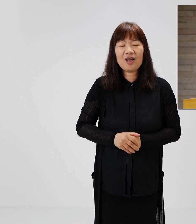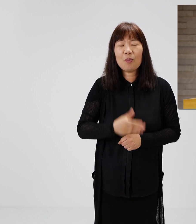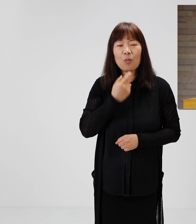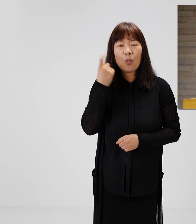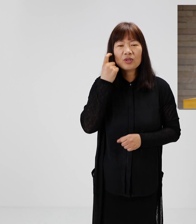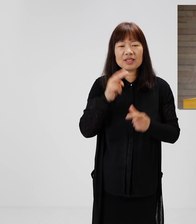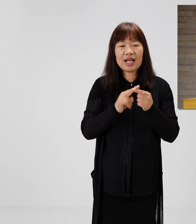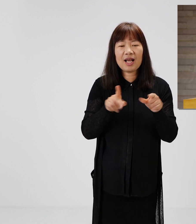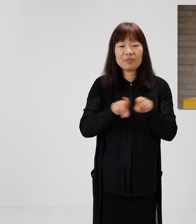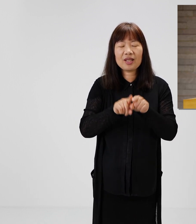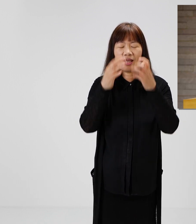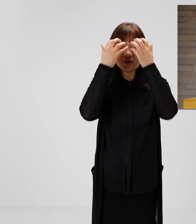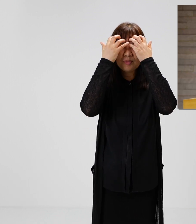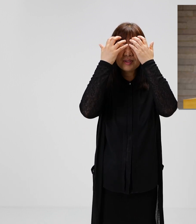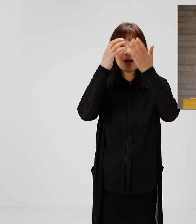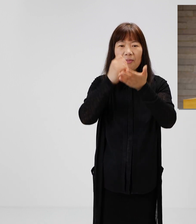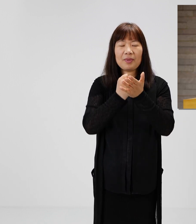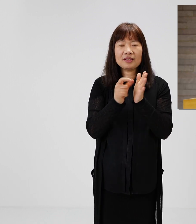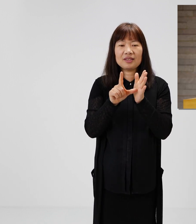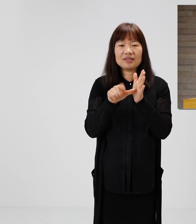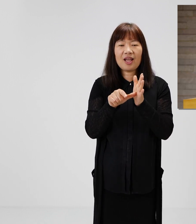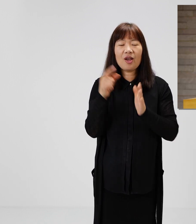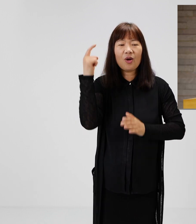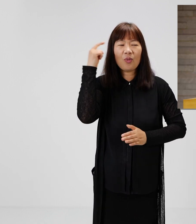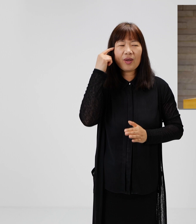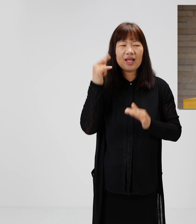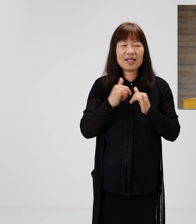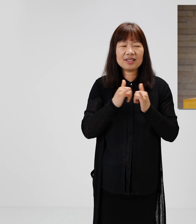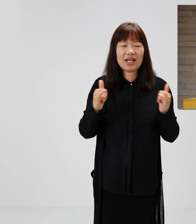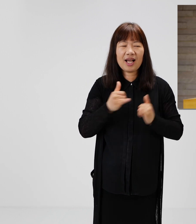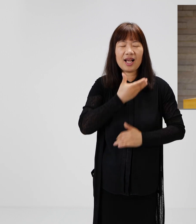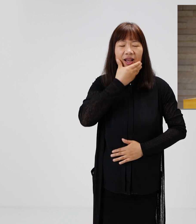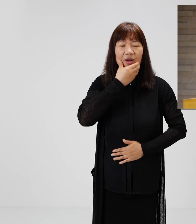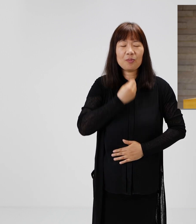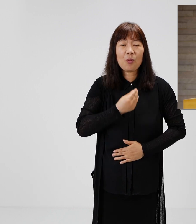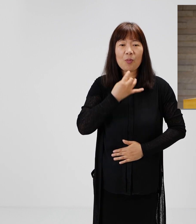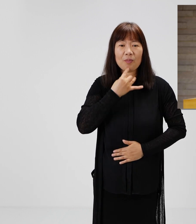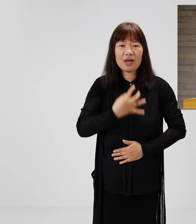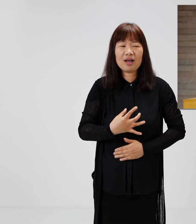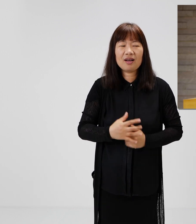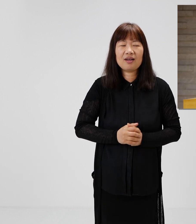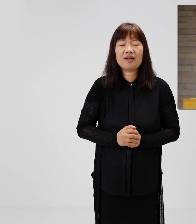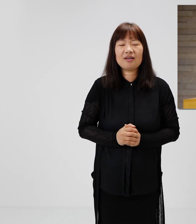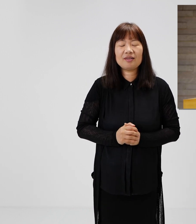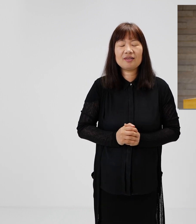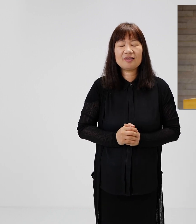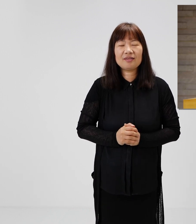복음과 함께 고난을 받아야 될 길에 어찌 인간적인 행복이